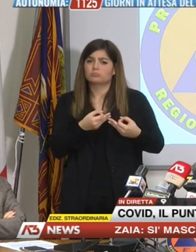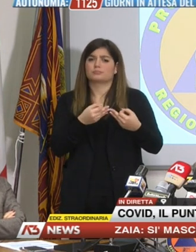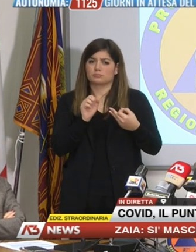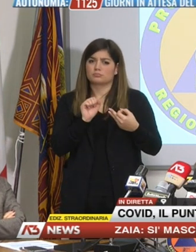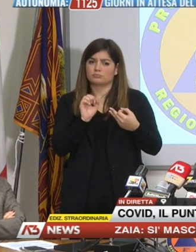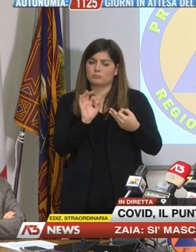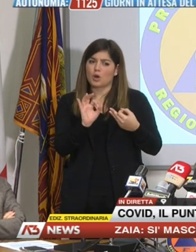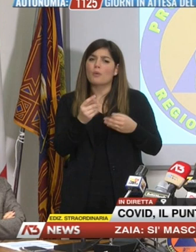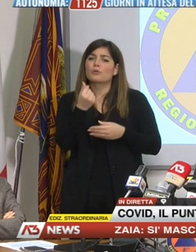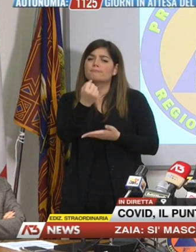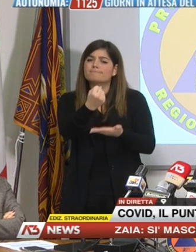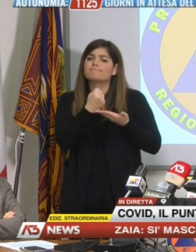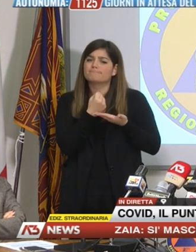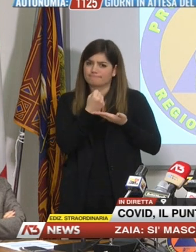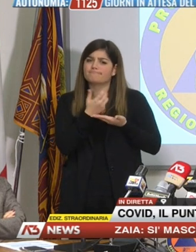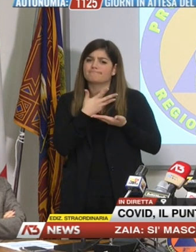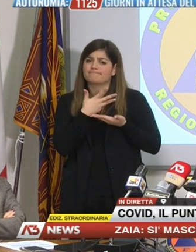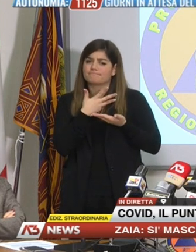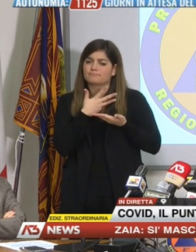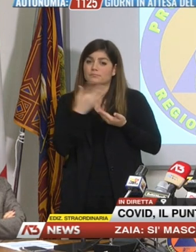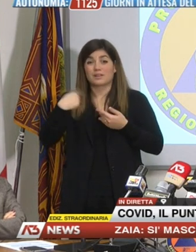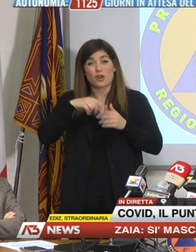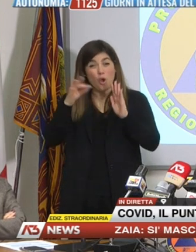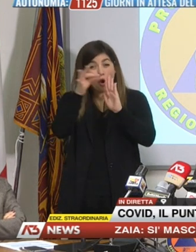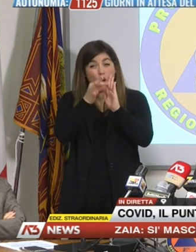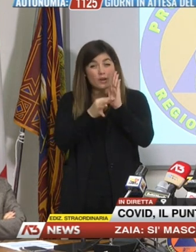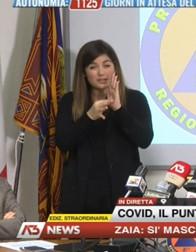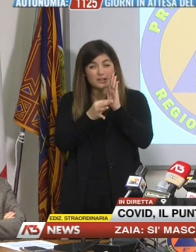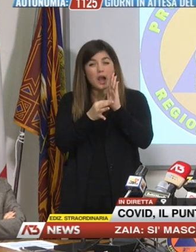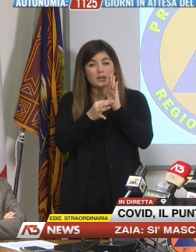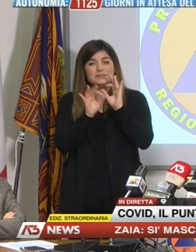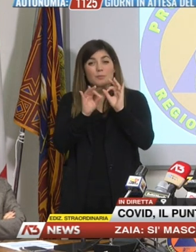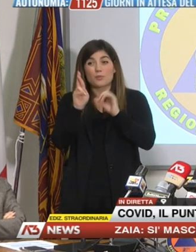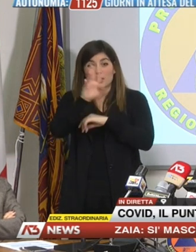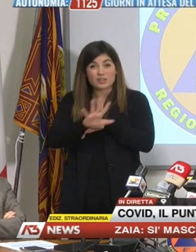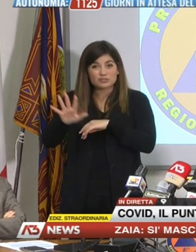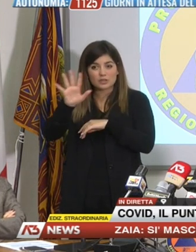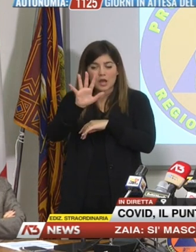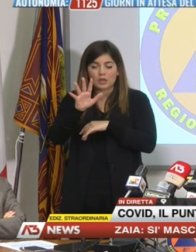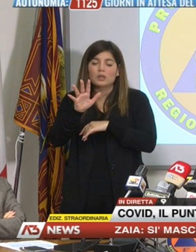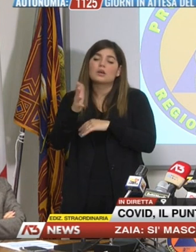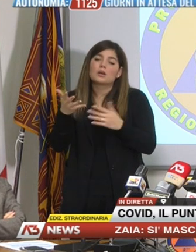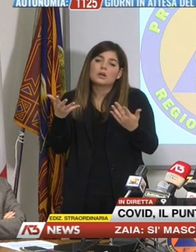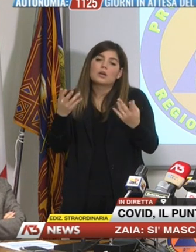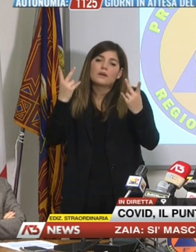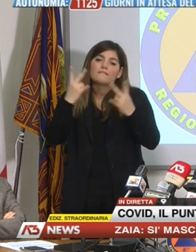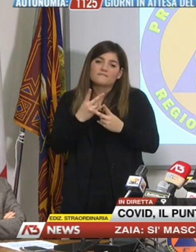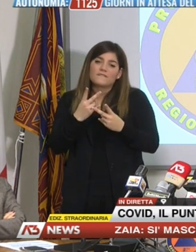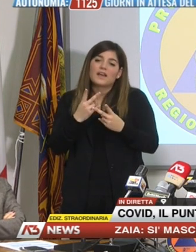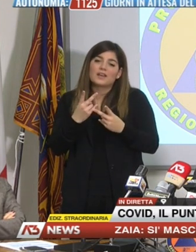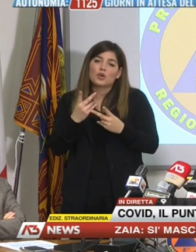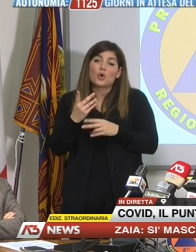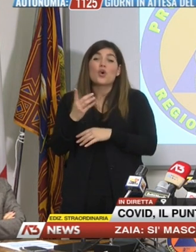ordinanza a livello regionale pesa sul fatto, ad esempio, che i negozi sono chiusi fine settimana, scusatemi, sono chiusi